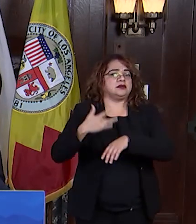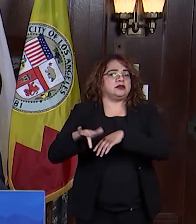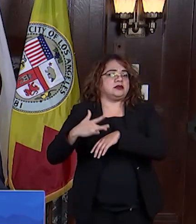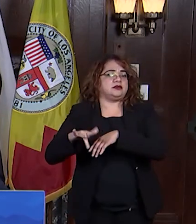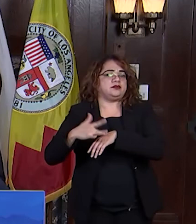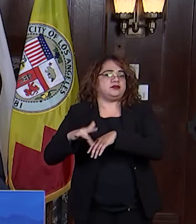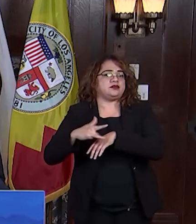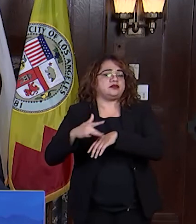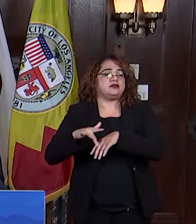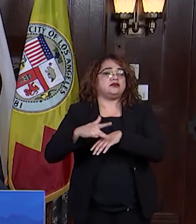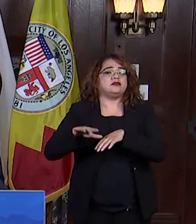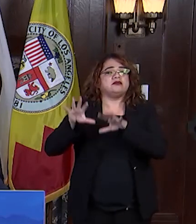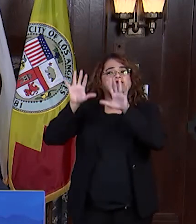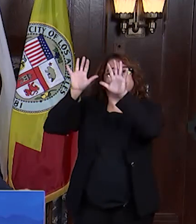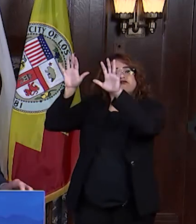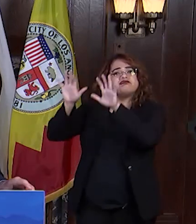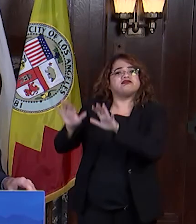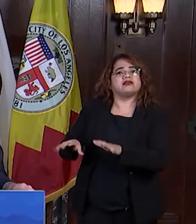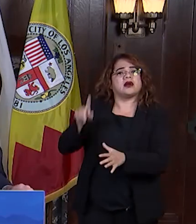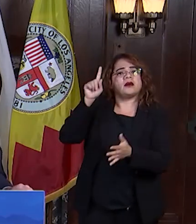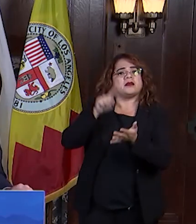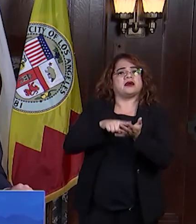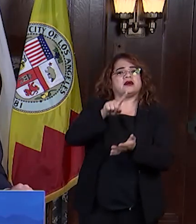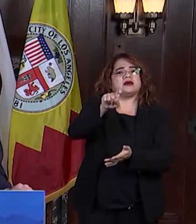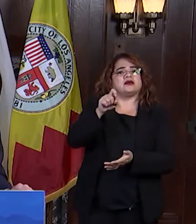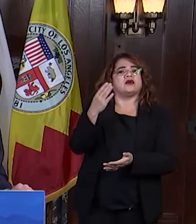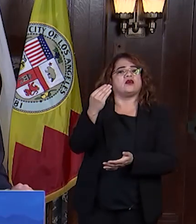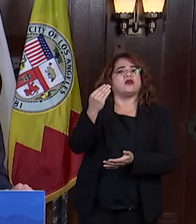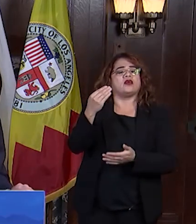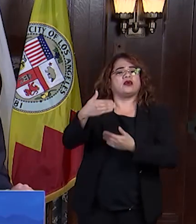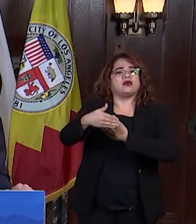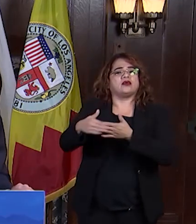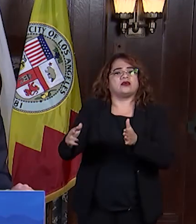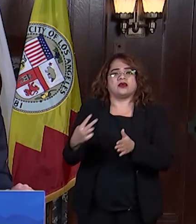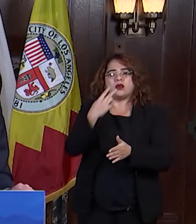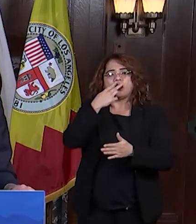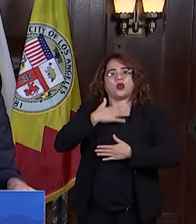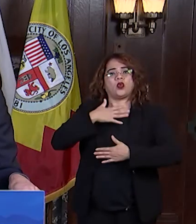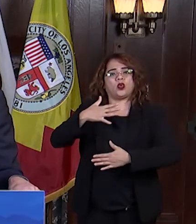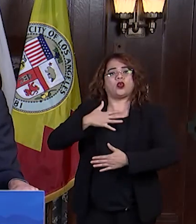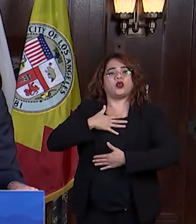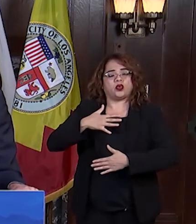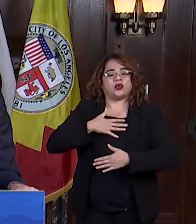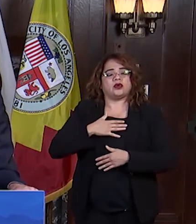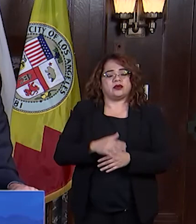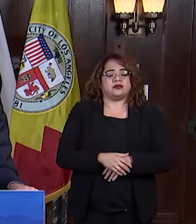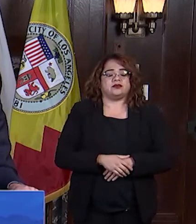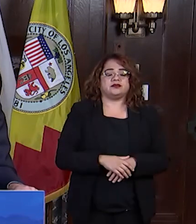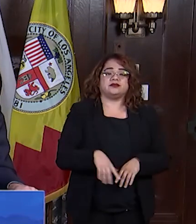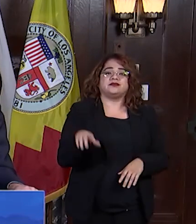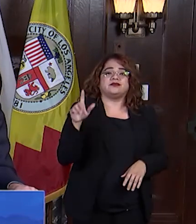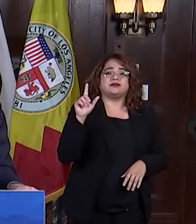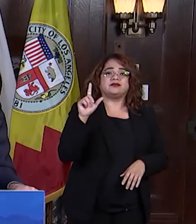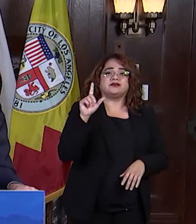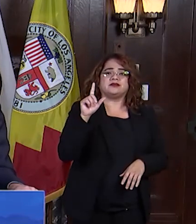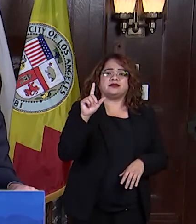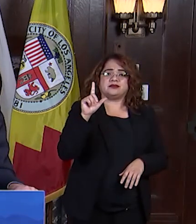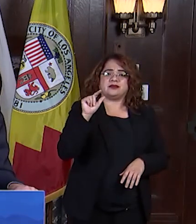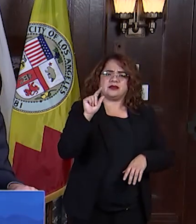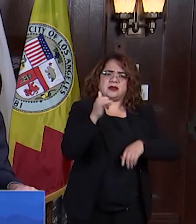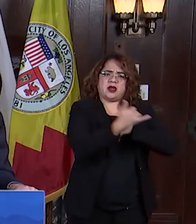y un inventario de 1,114 ventiladores. El condado también reportó